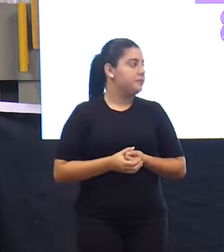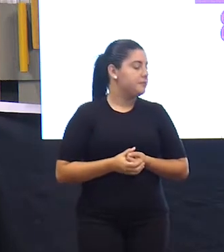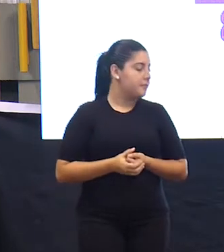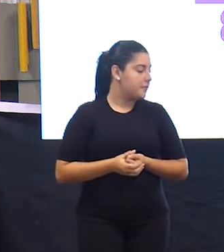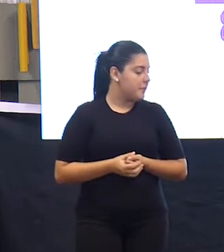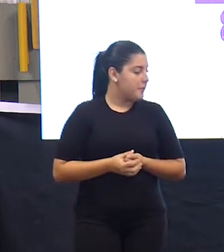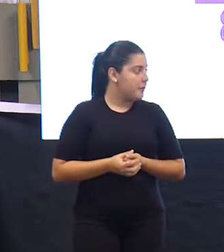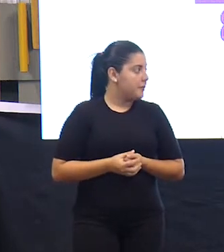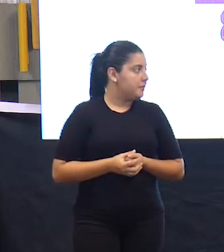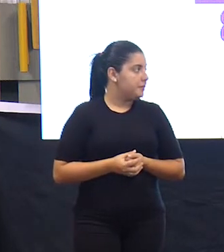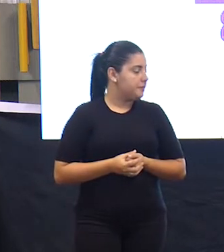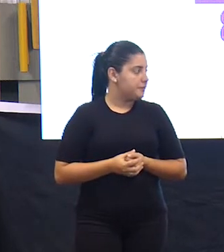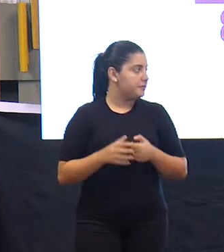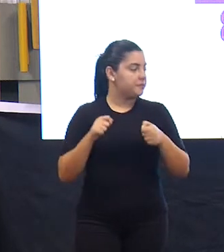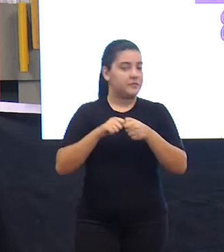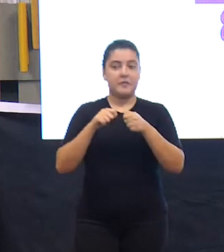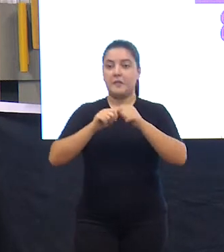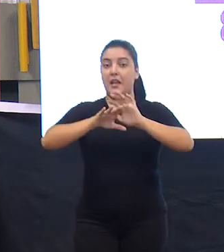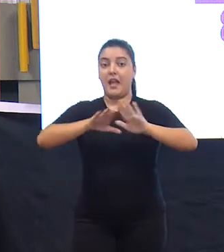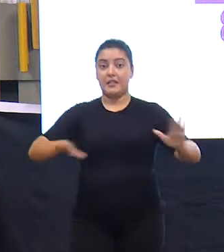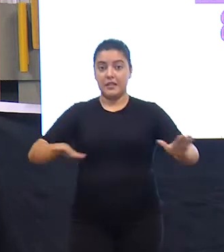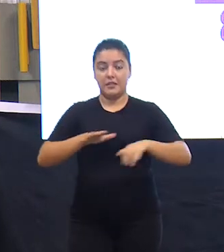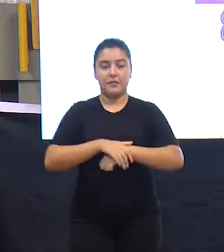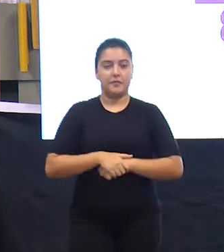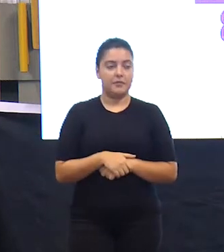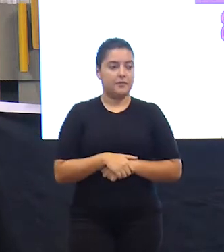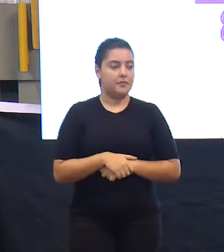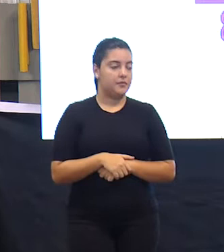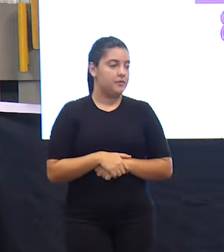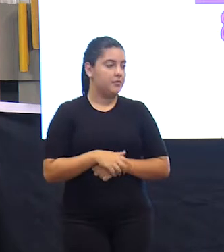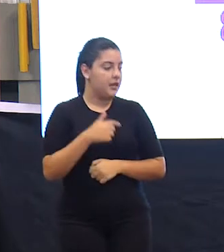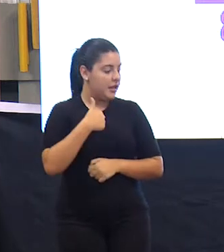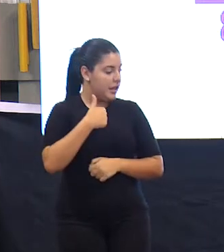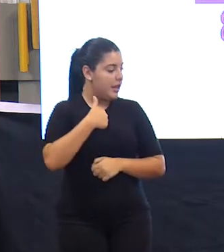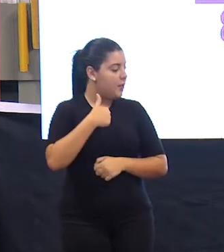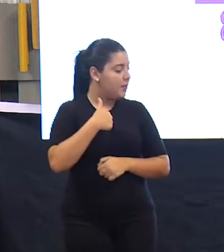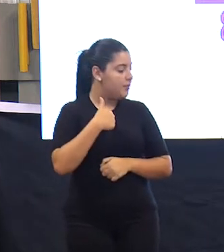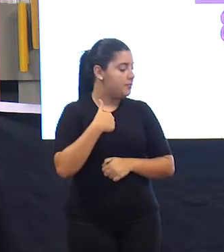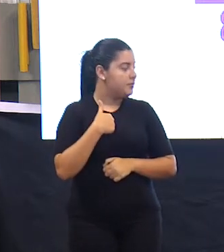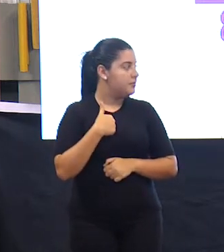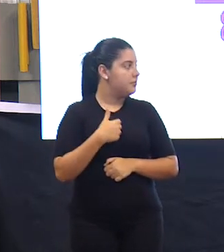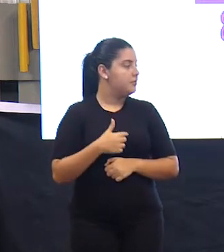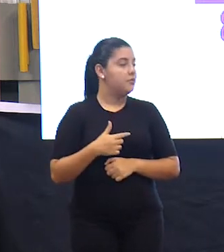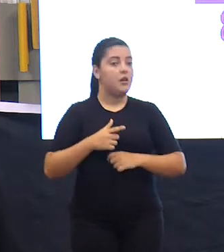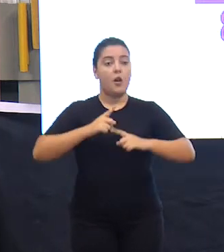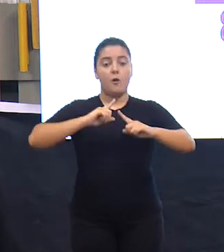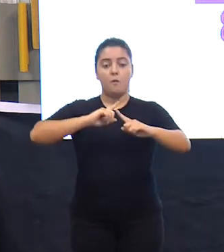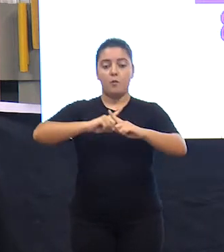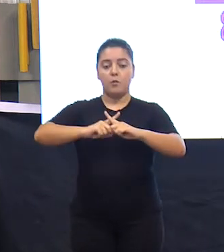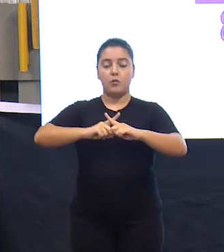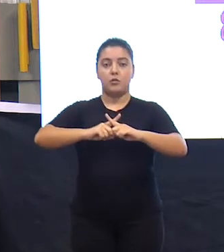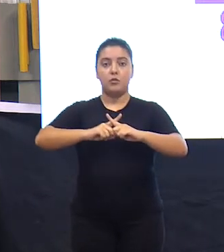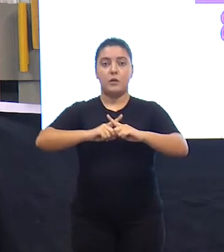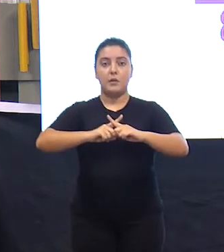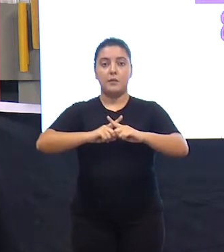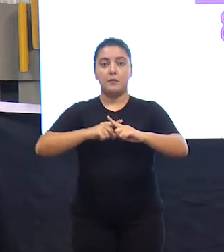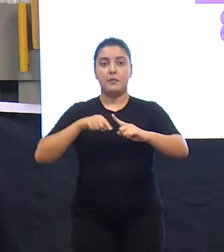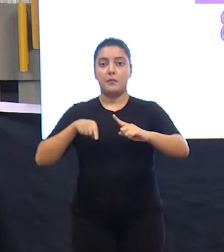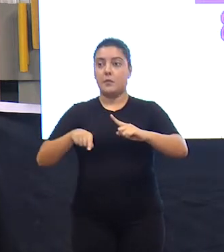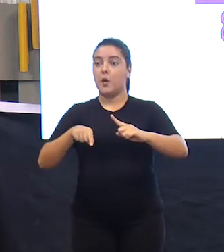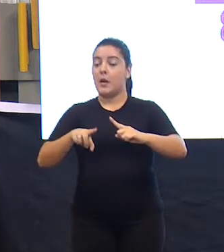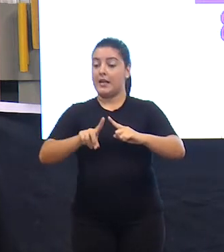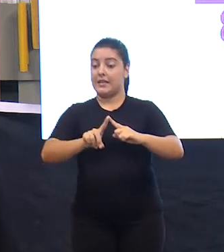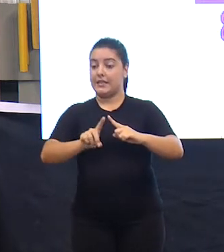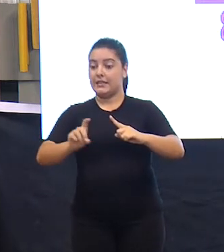Eu vou fazer o seguinte. Eu vou pegar e vou multiplicar embaixo por